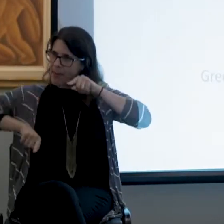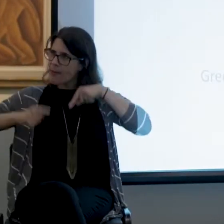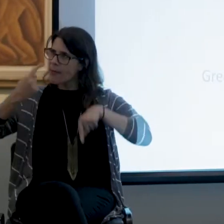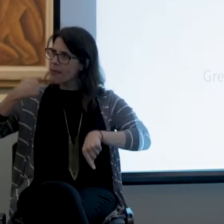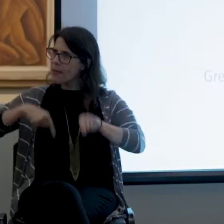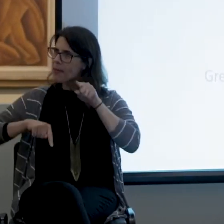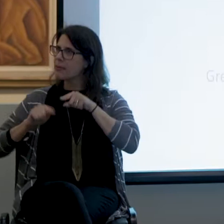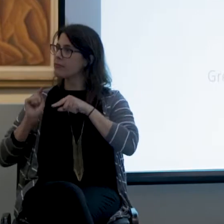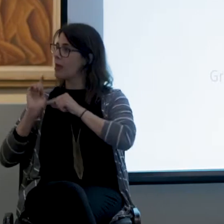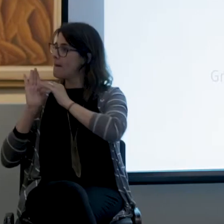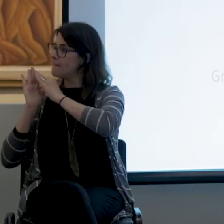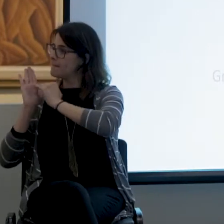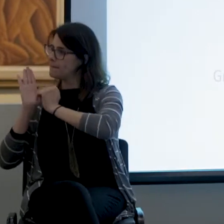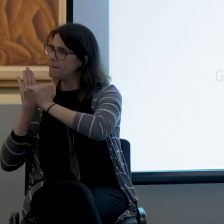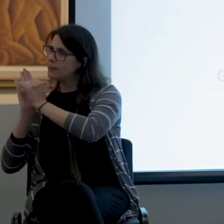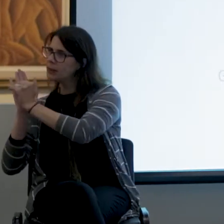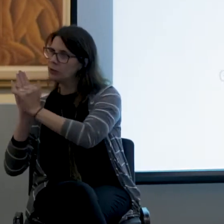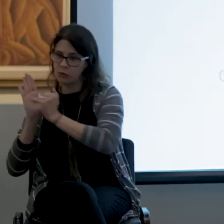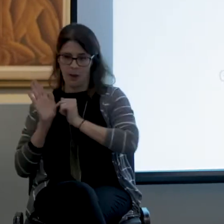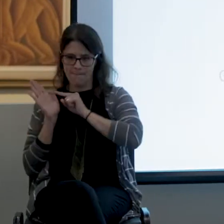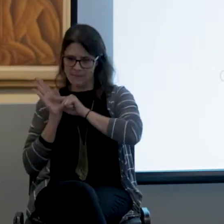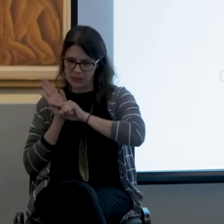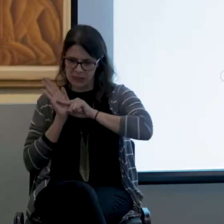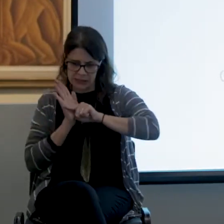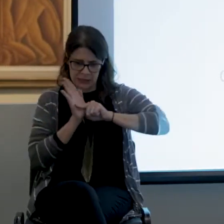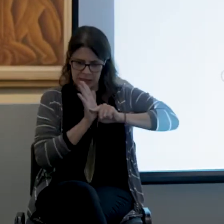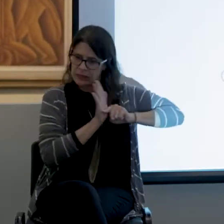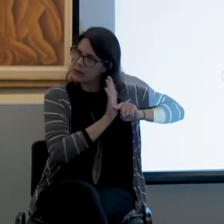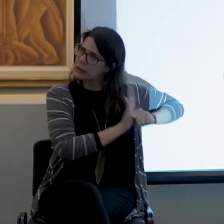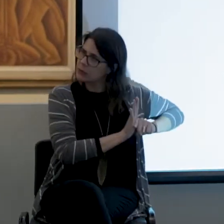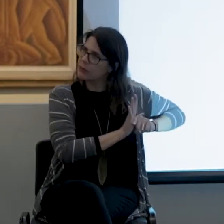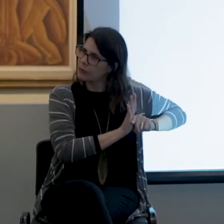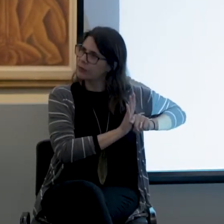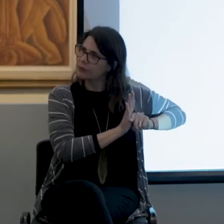na pintura, seja na invenção de